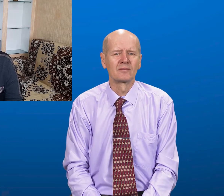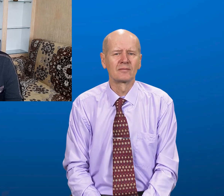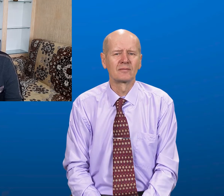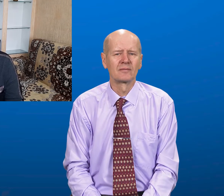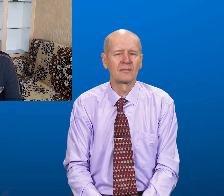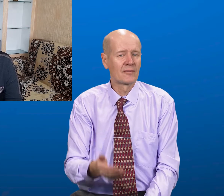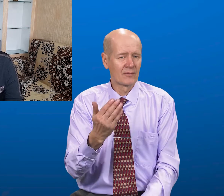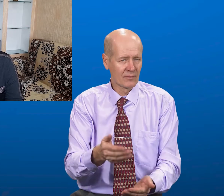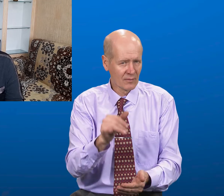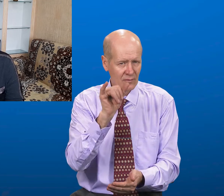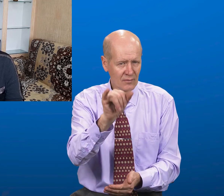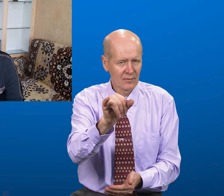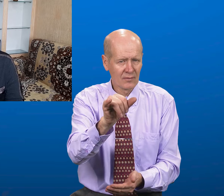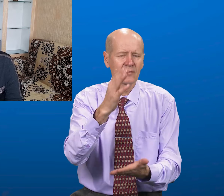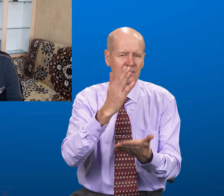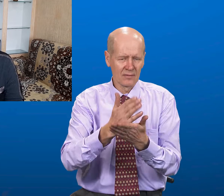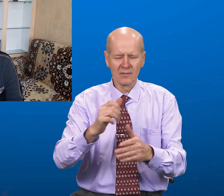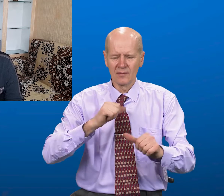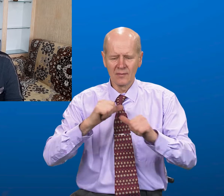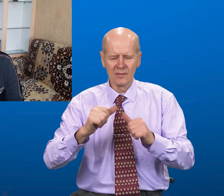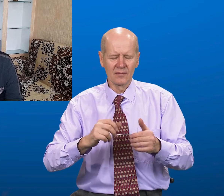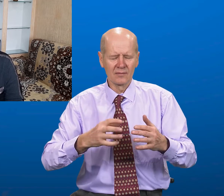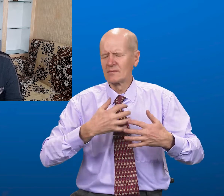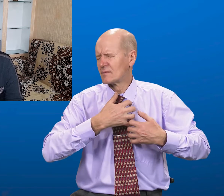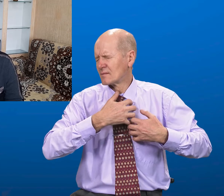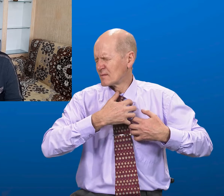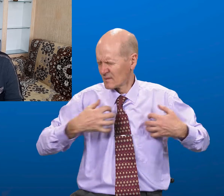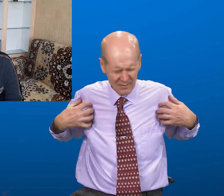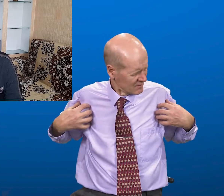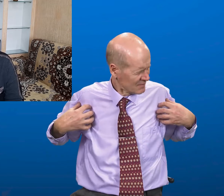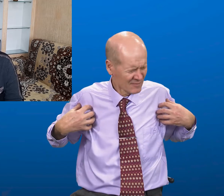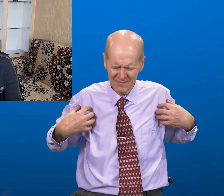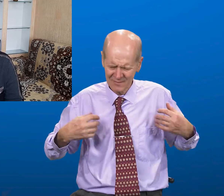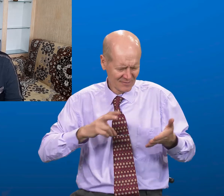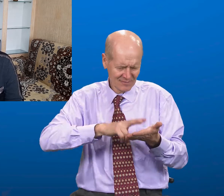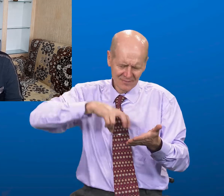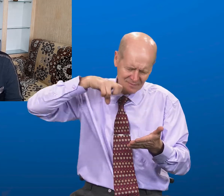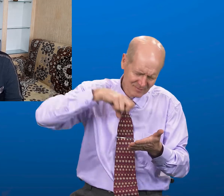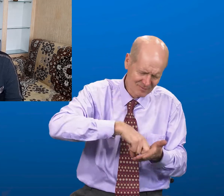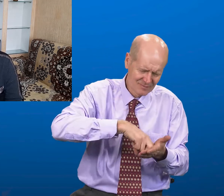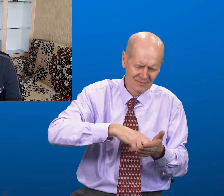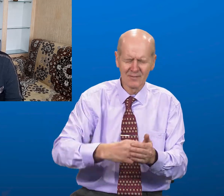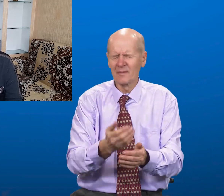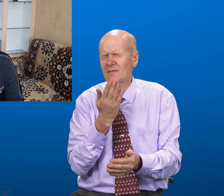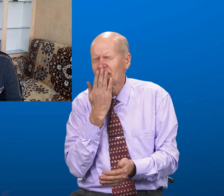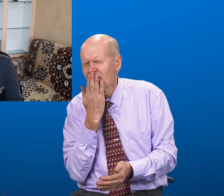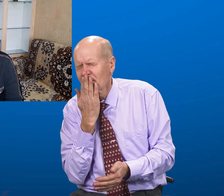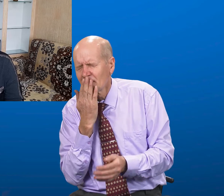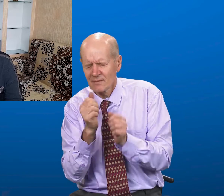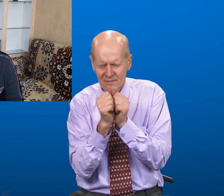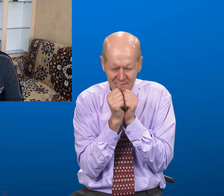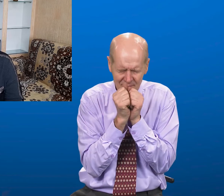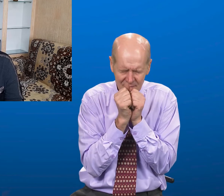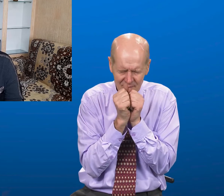Обнаружение, искоренение излюбленного греха силой Божьей, раскаяние, исследование своего сердца с постом